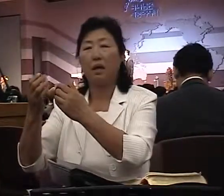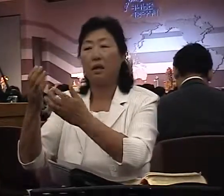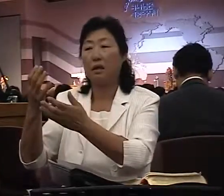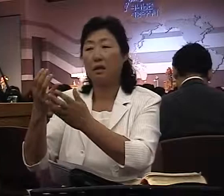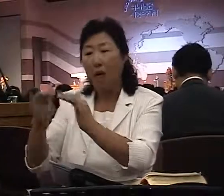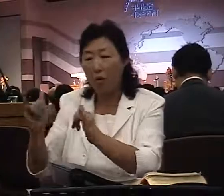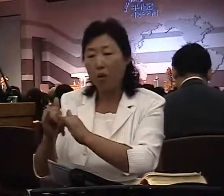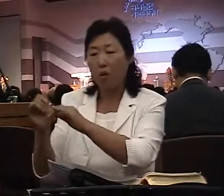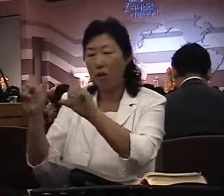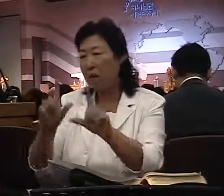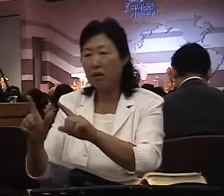수 있겠느냐.